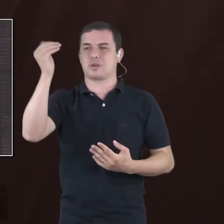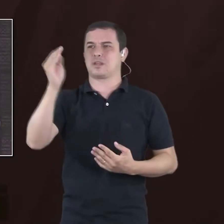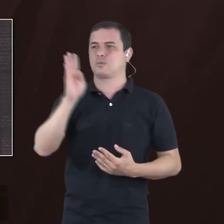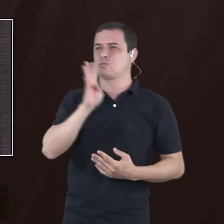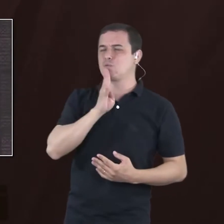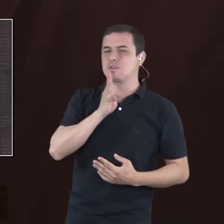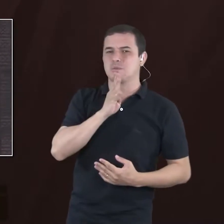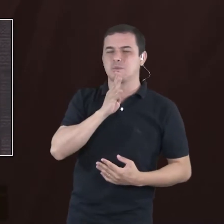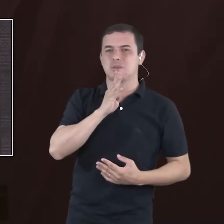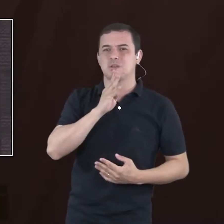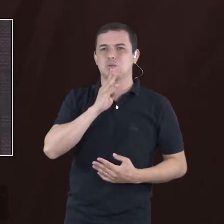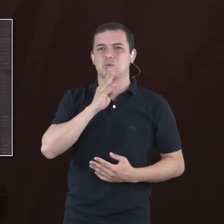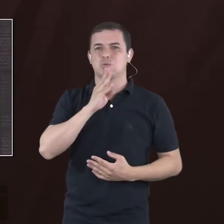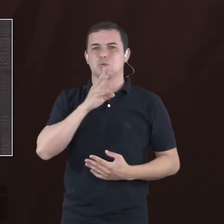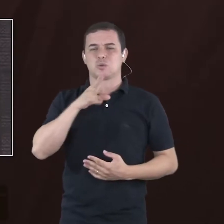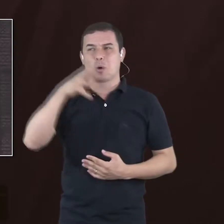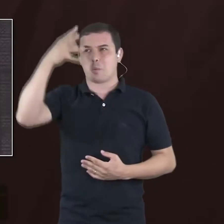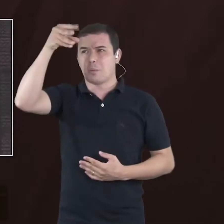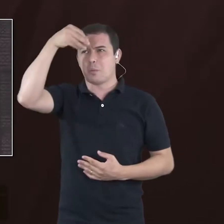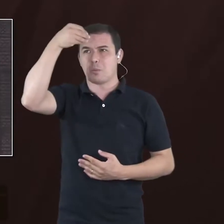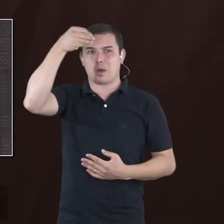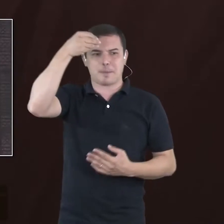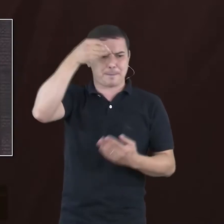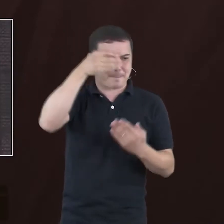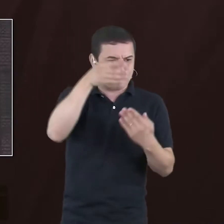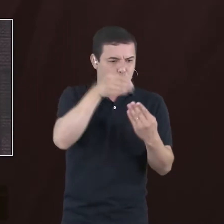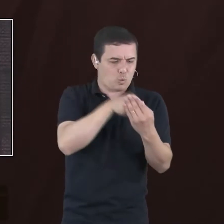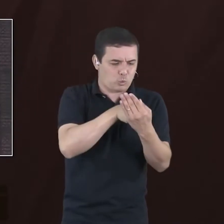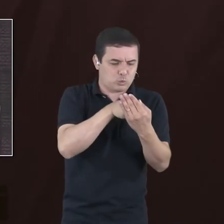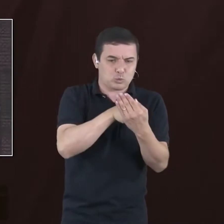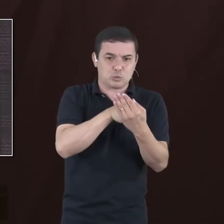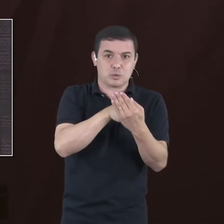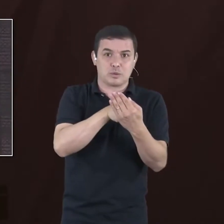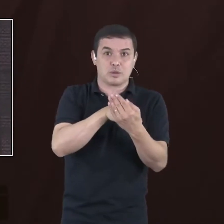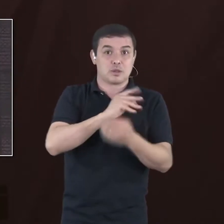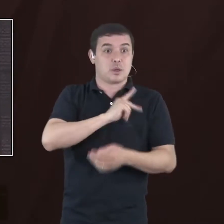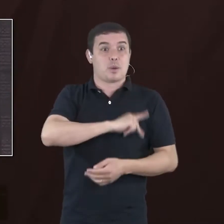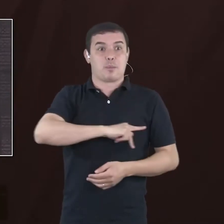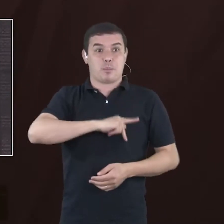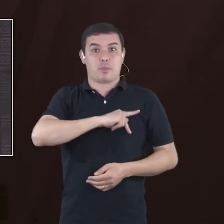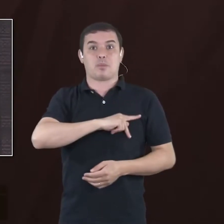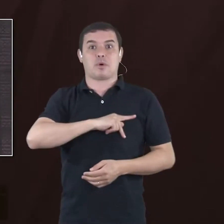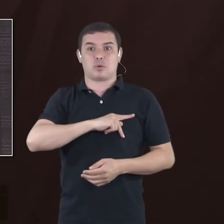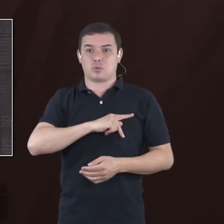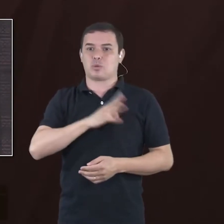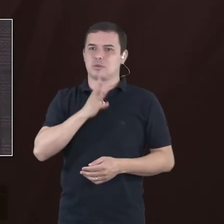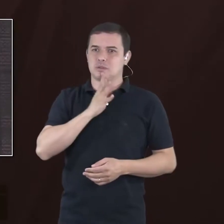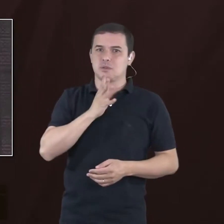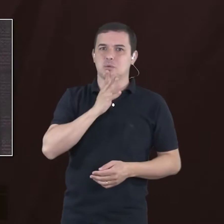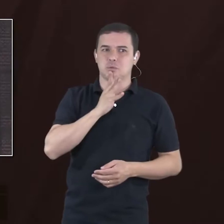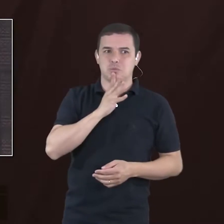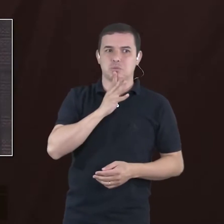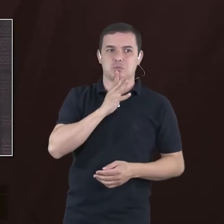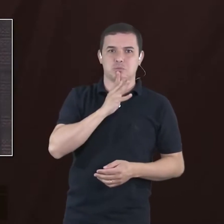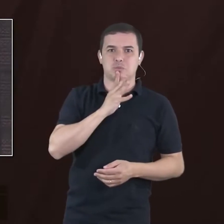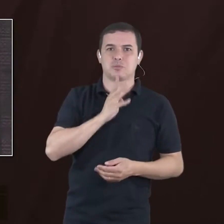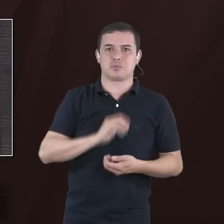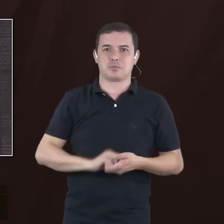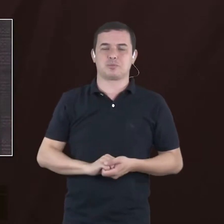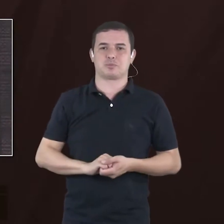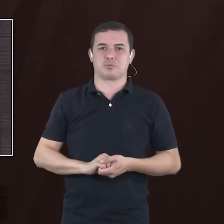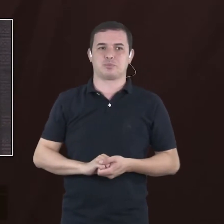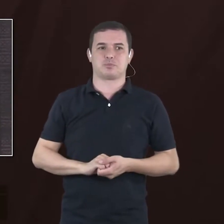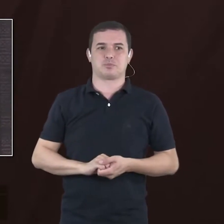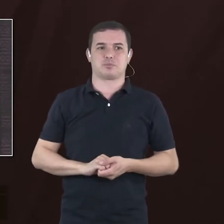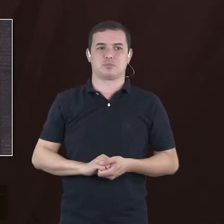estão ocultos. Irmãos, Paulo conheceu os mistérios de Deus, né?